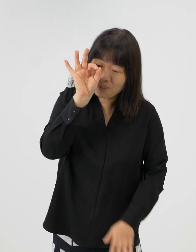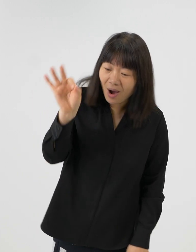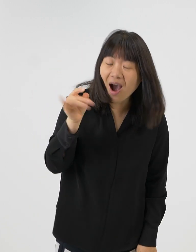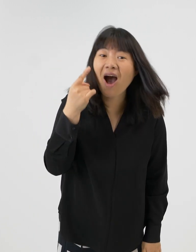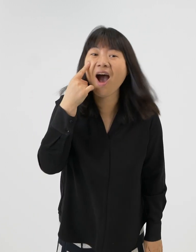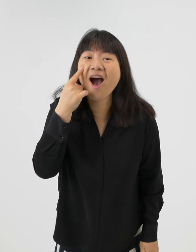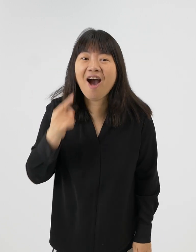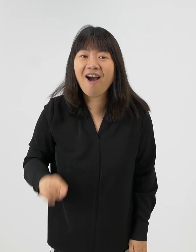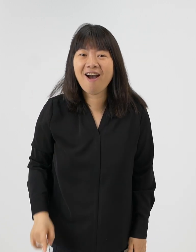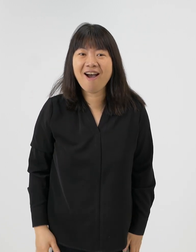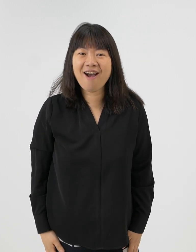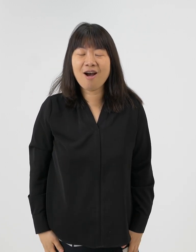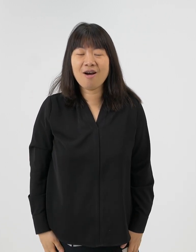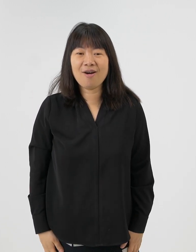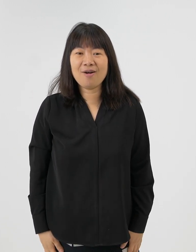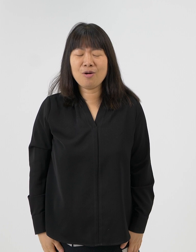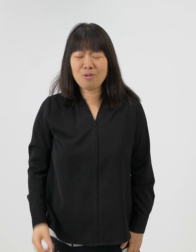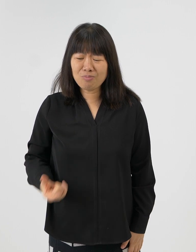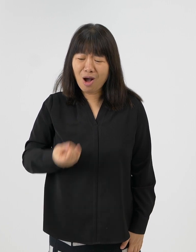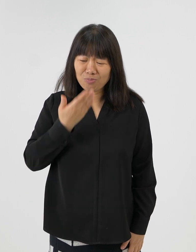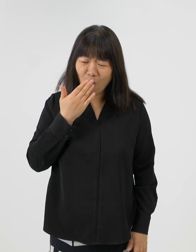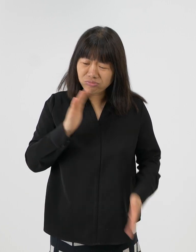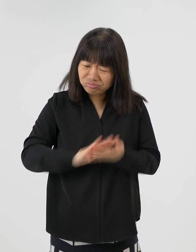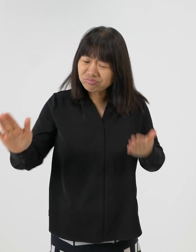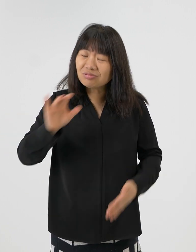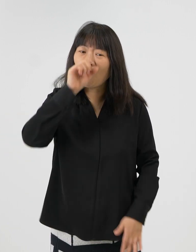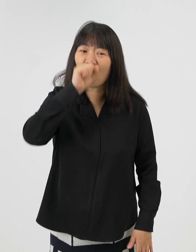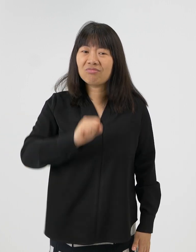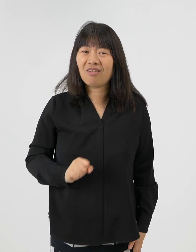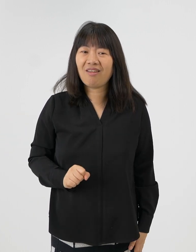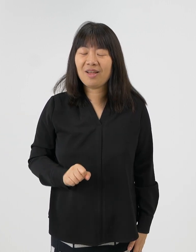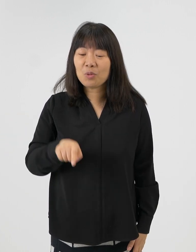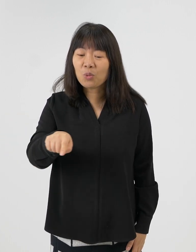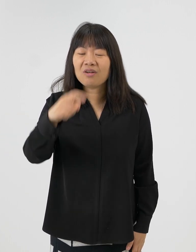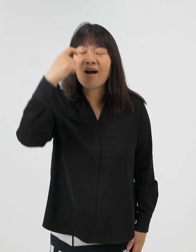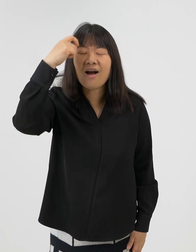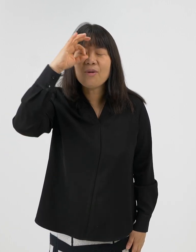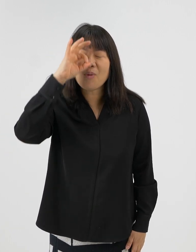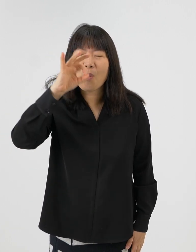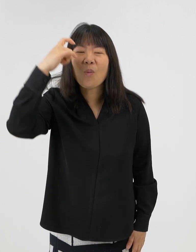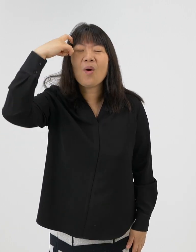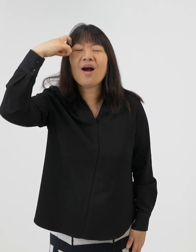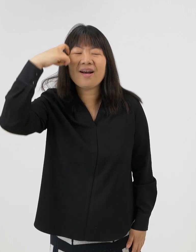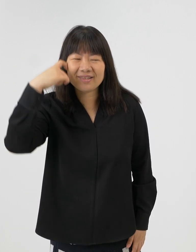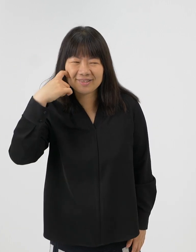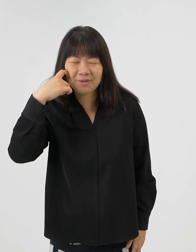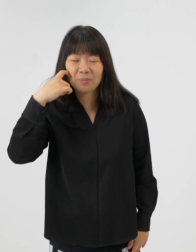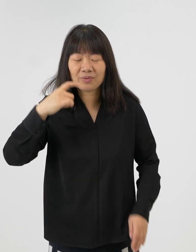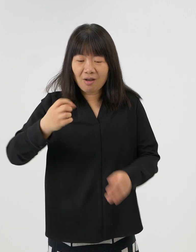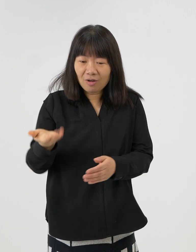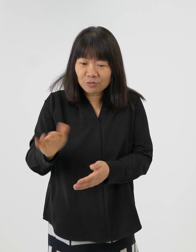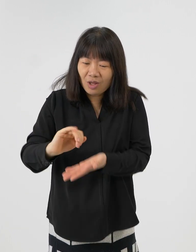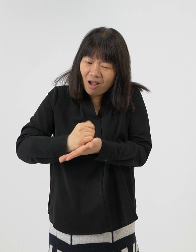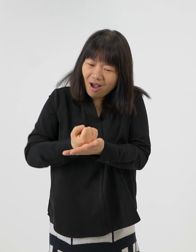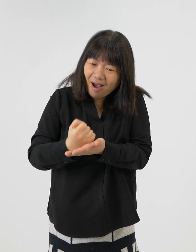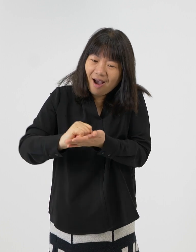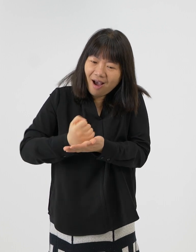해요. 빨리 먹지. 그런데 비빌수록 색깔이